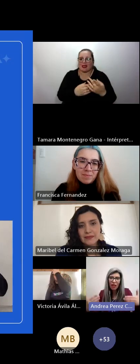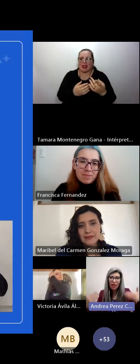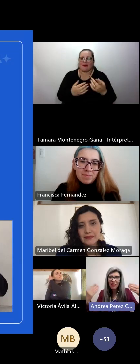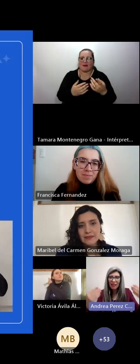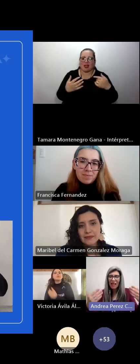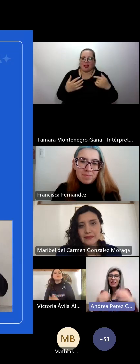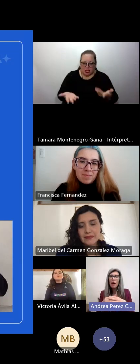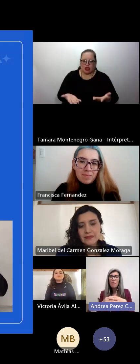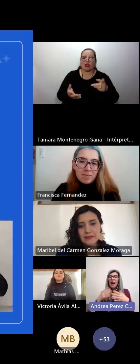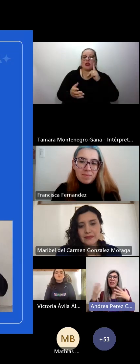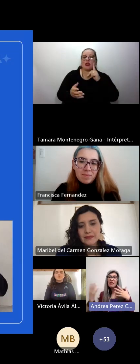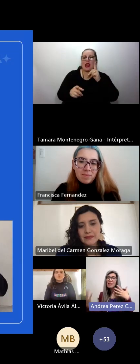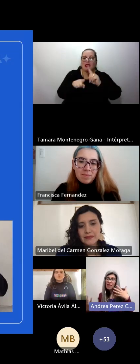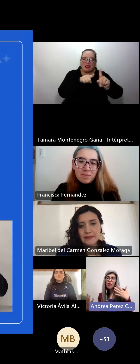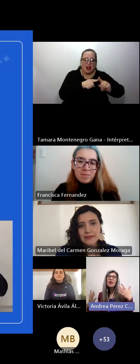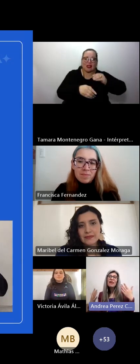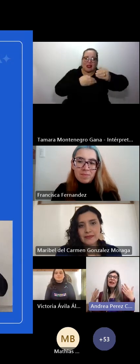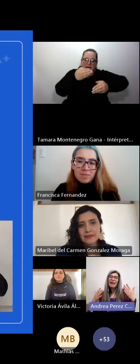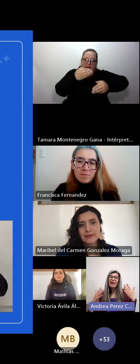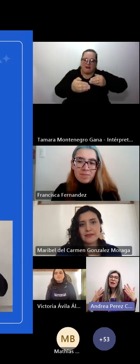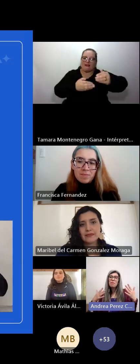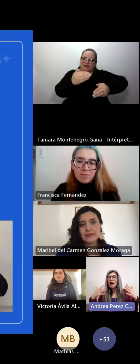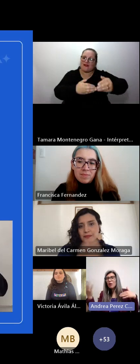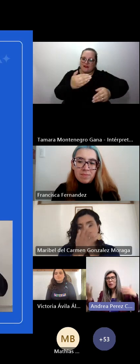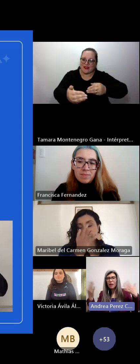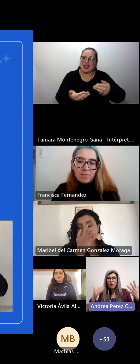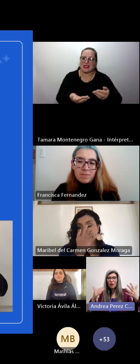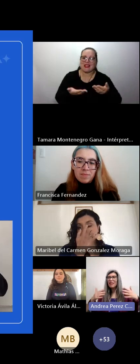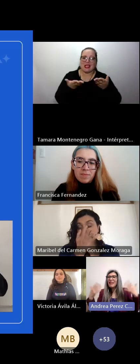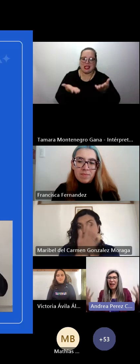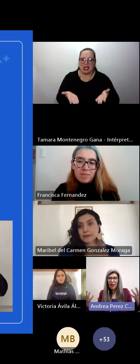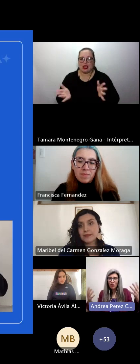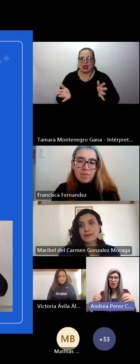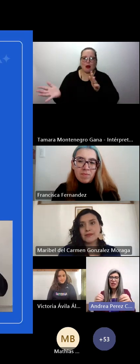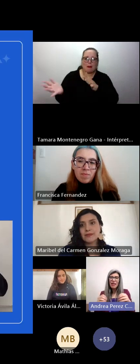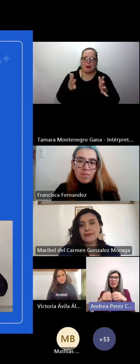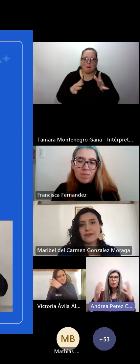hayan quedado en las distintas etapas, hayan sido más o menos